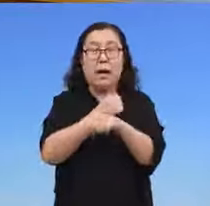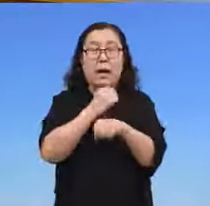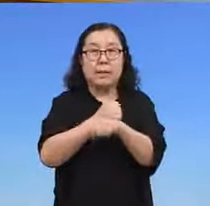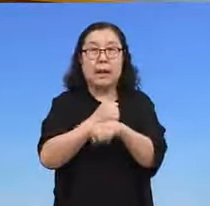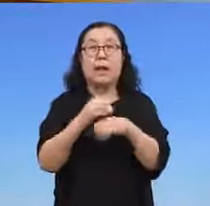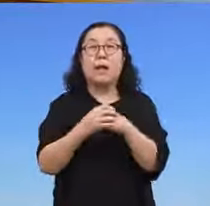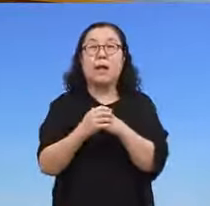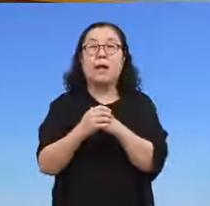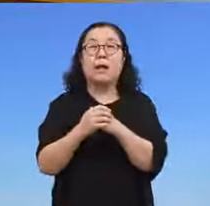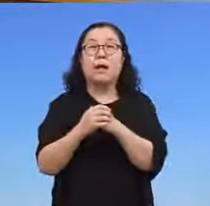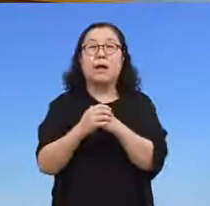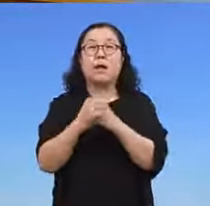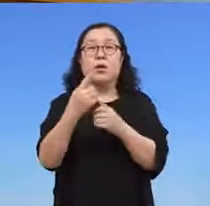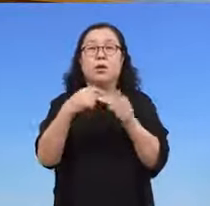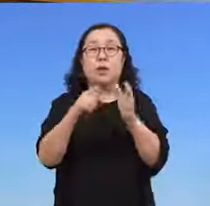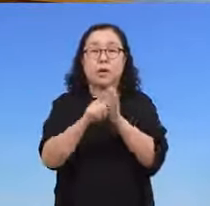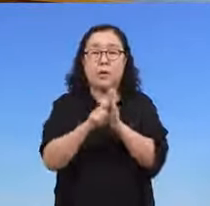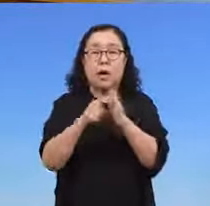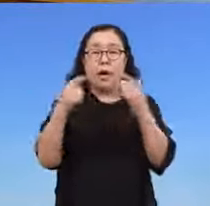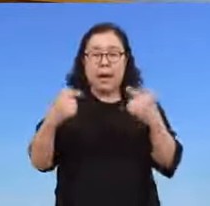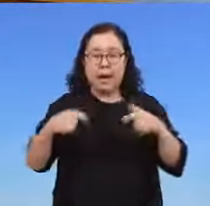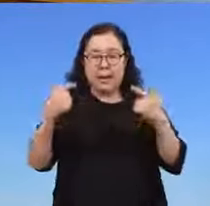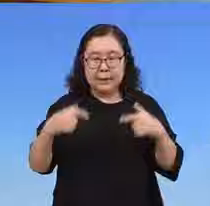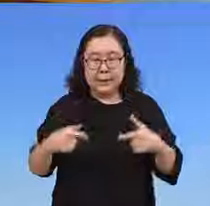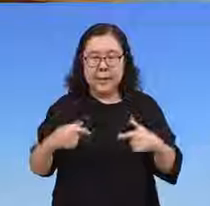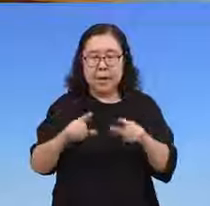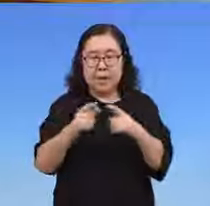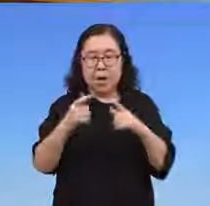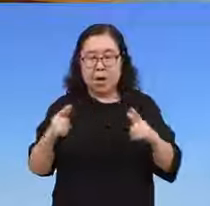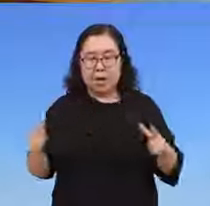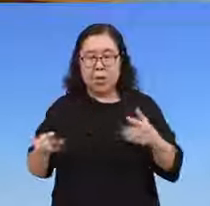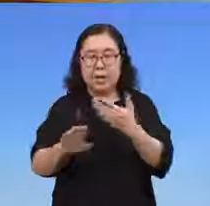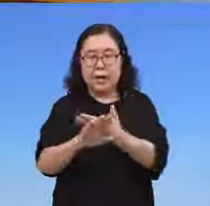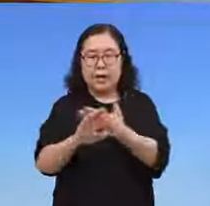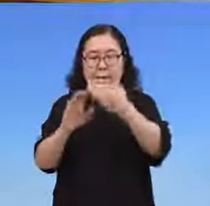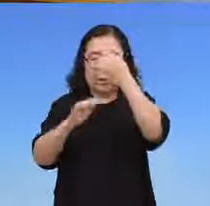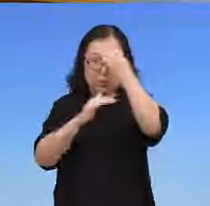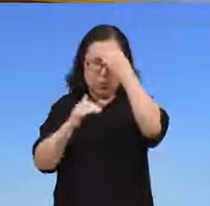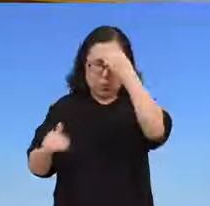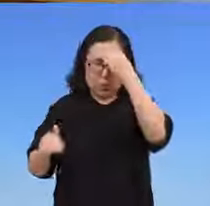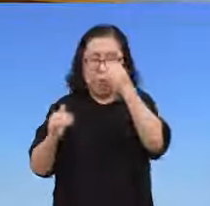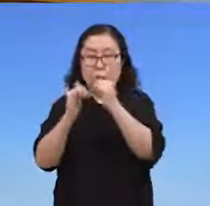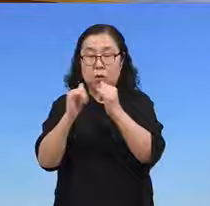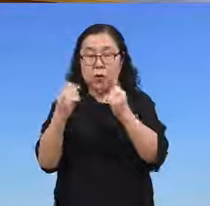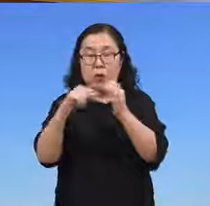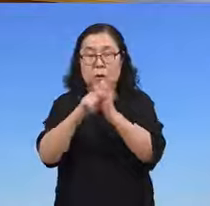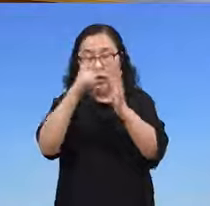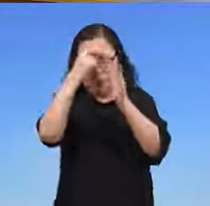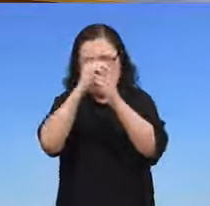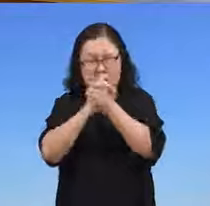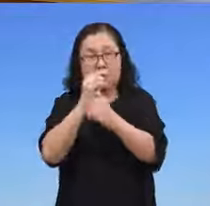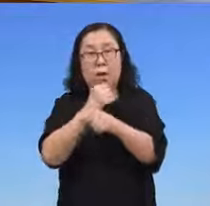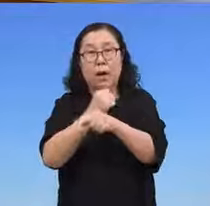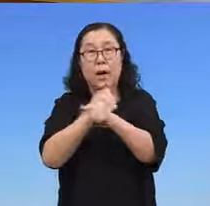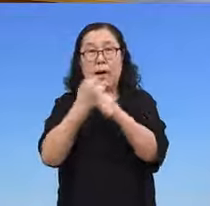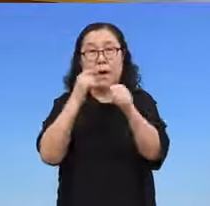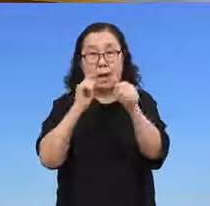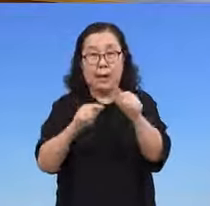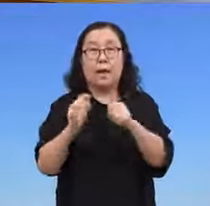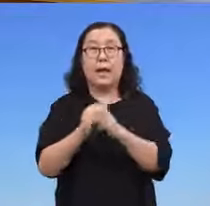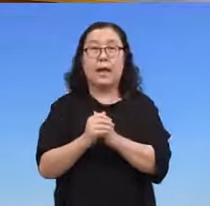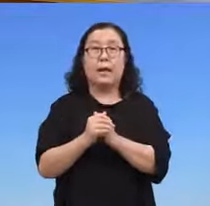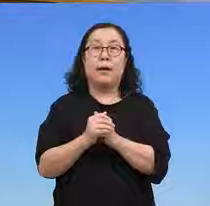기도하고 이를 위하여 깨어 구하기를 항상 힘쓰며 여러 성도를 위하여 구하라. 이렇게 성령 안에서의 기도가